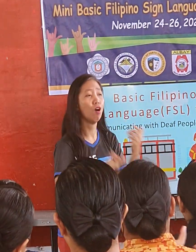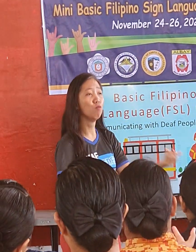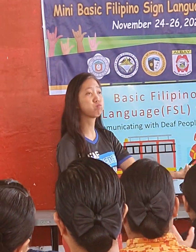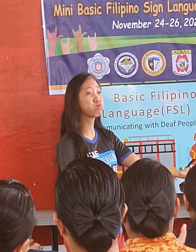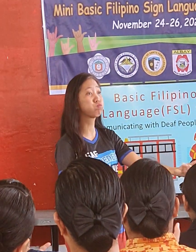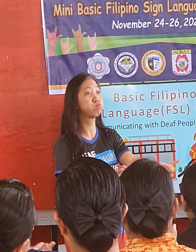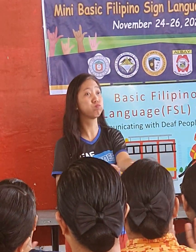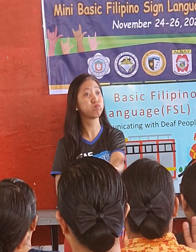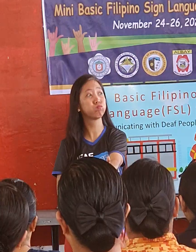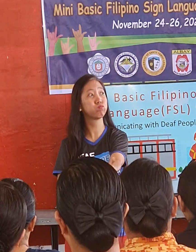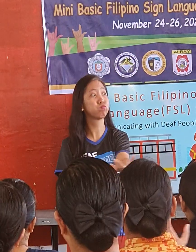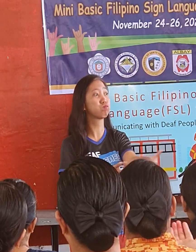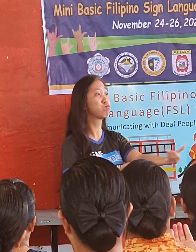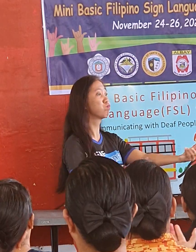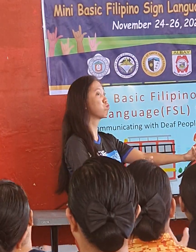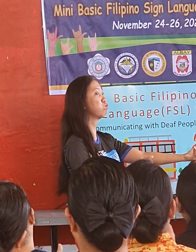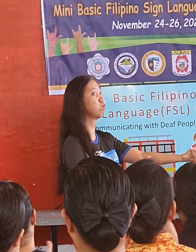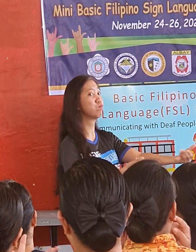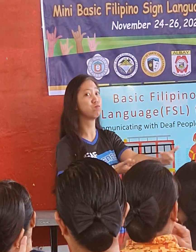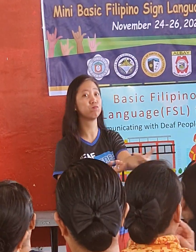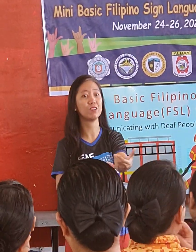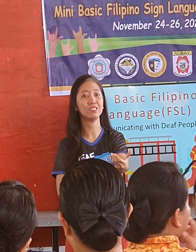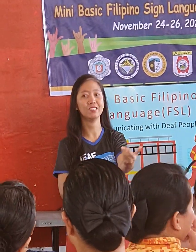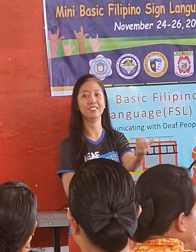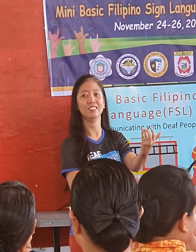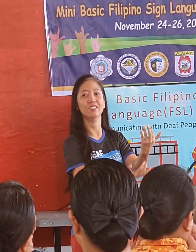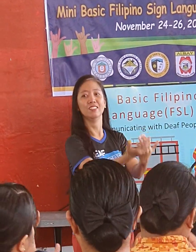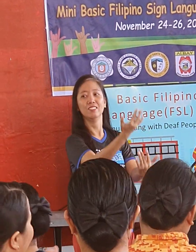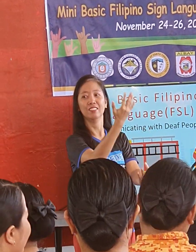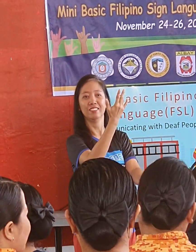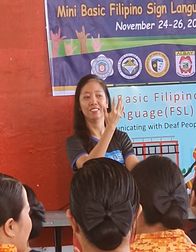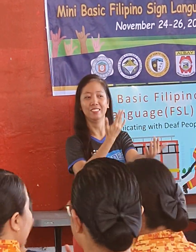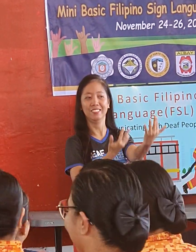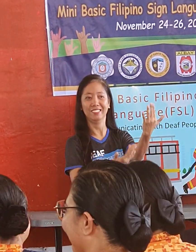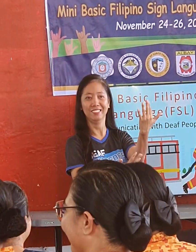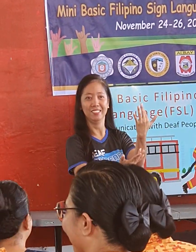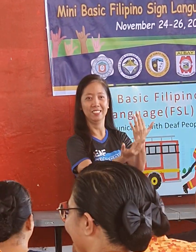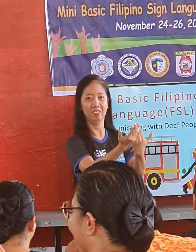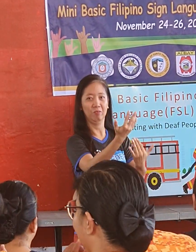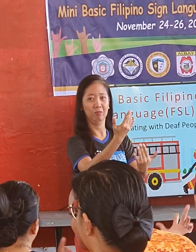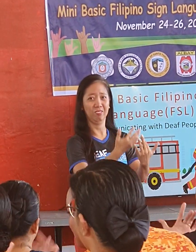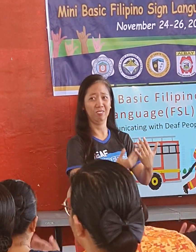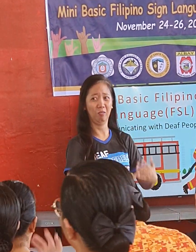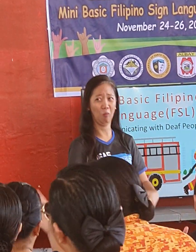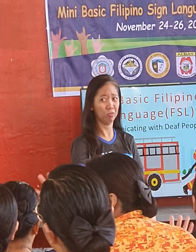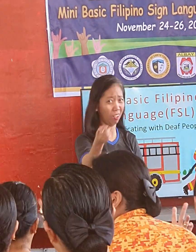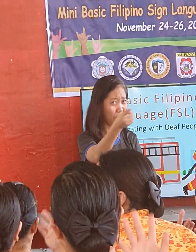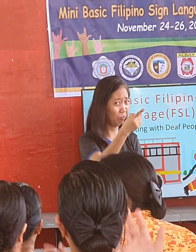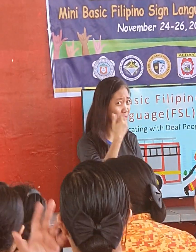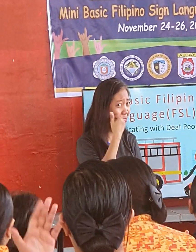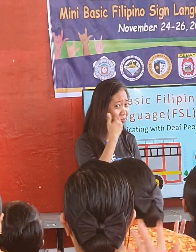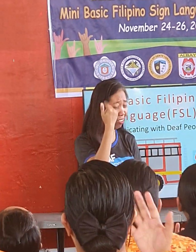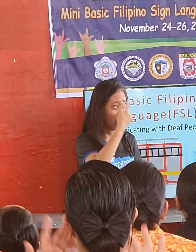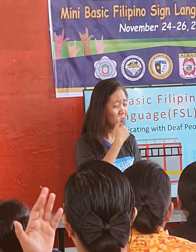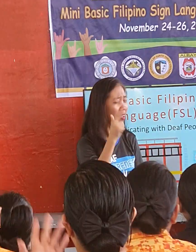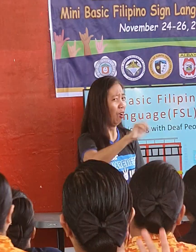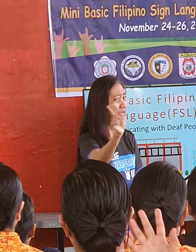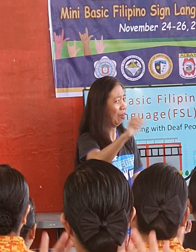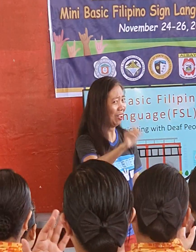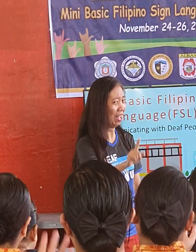Dapat nakaganito. Kasi dapat may expression po yan. So, fire. Bakit ka naiiyak? Bakit